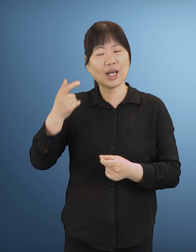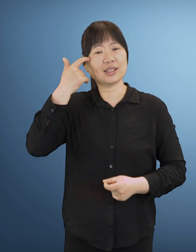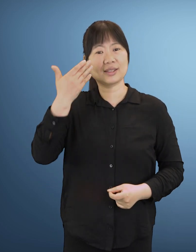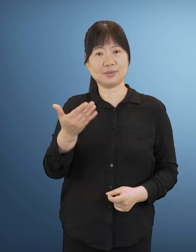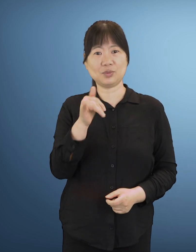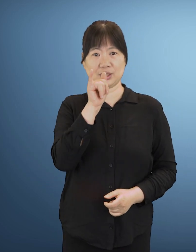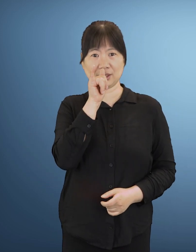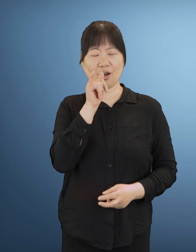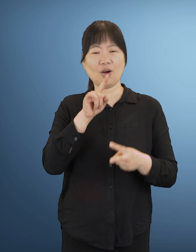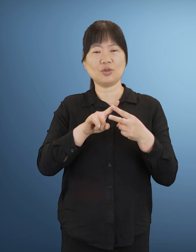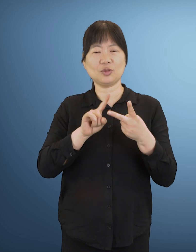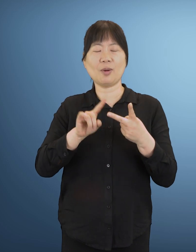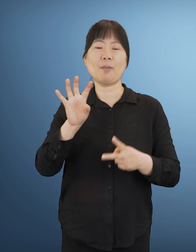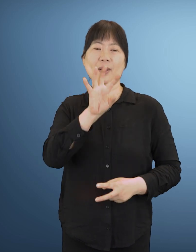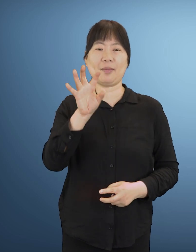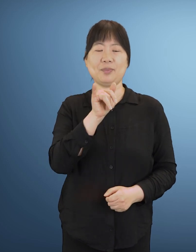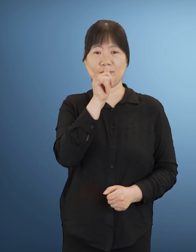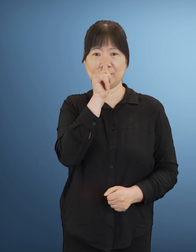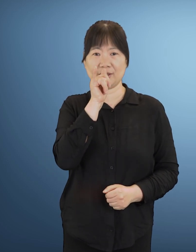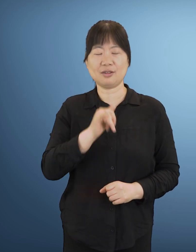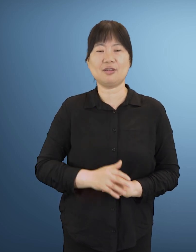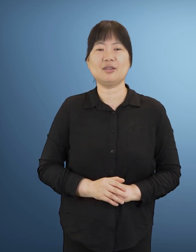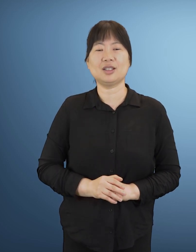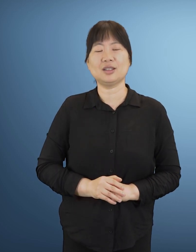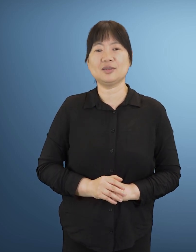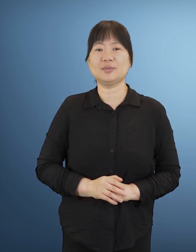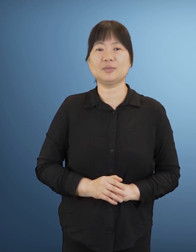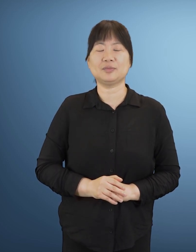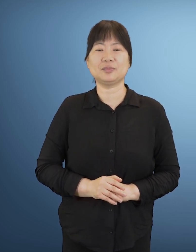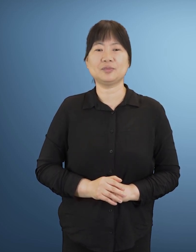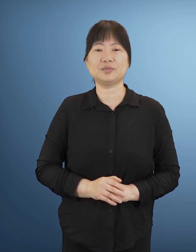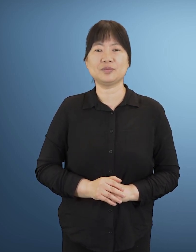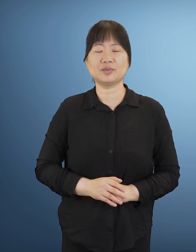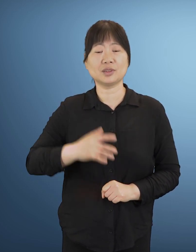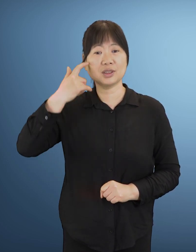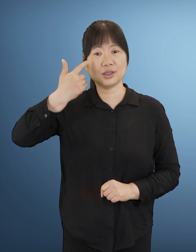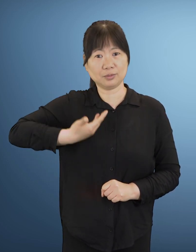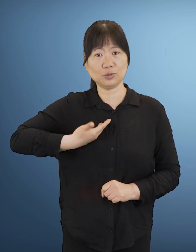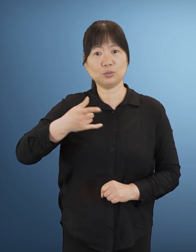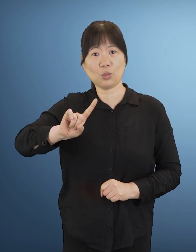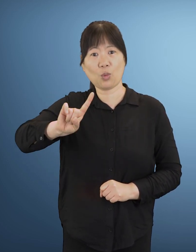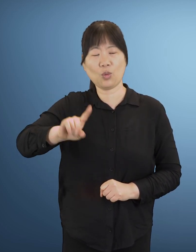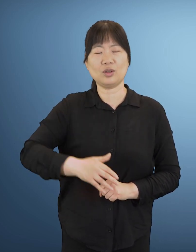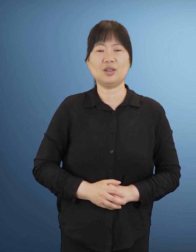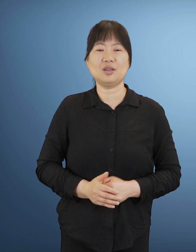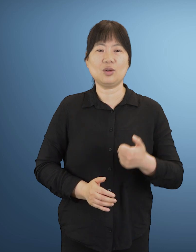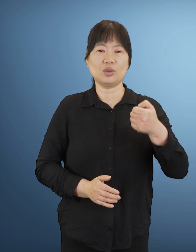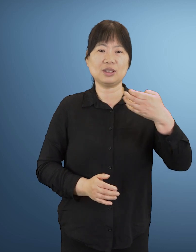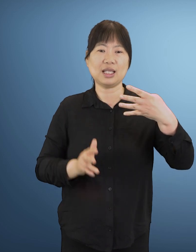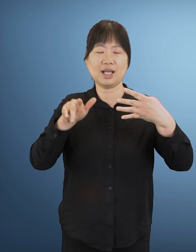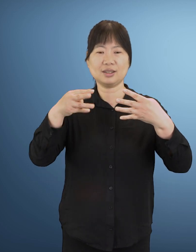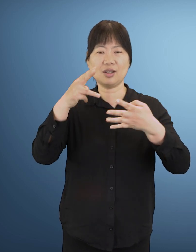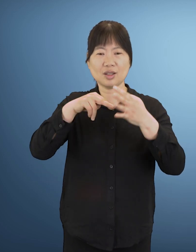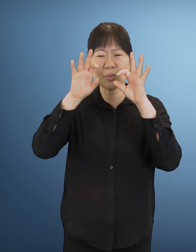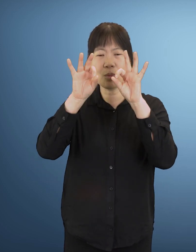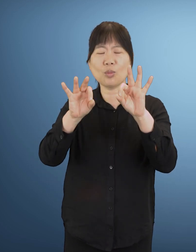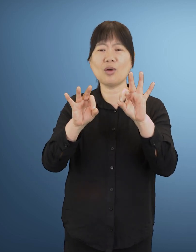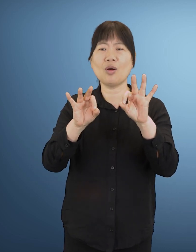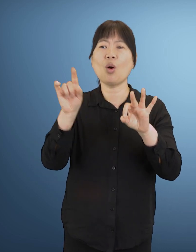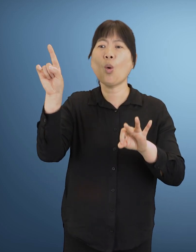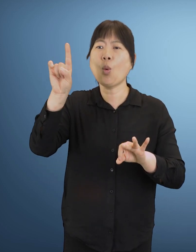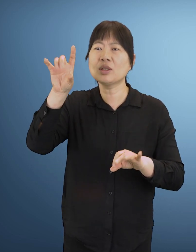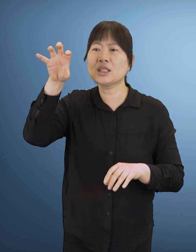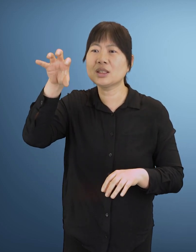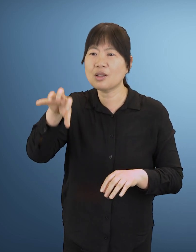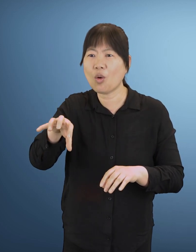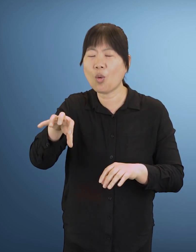한 게 두 번 반복되어 있어요. 무슨 질문을 했죠? 54절에 보면 어디서